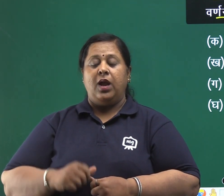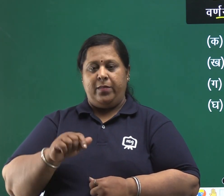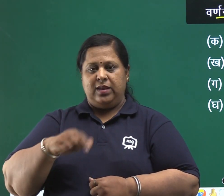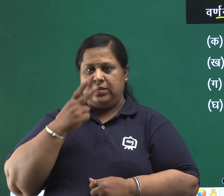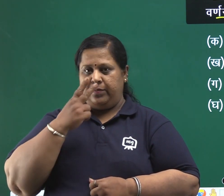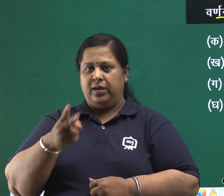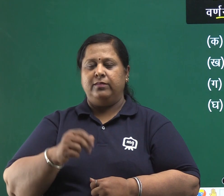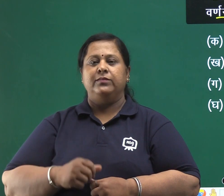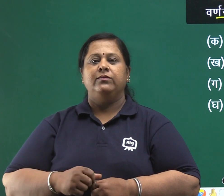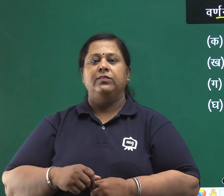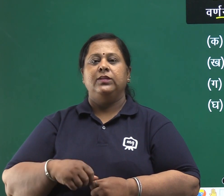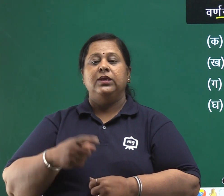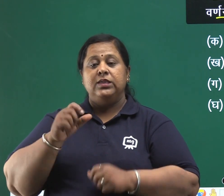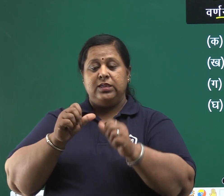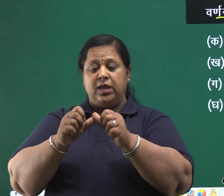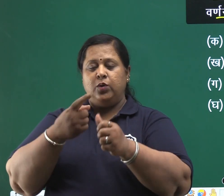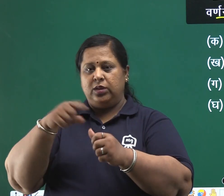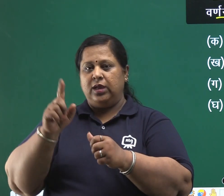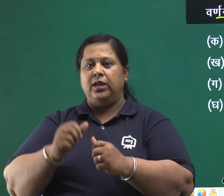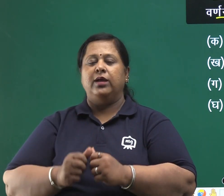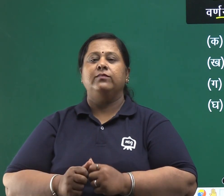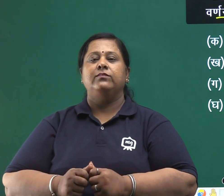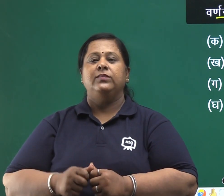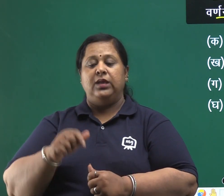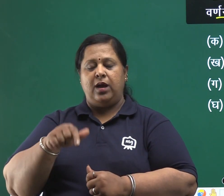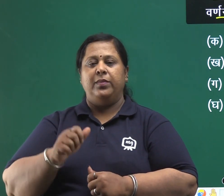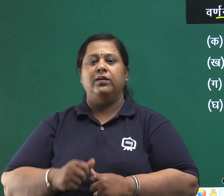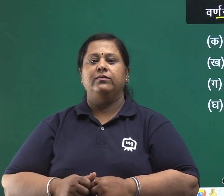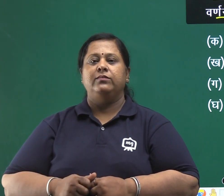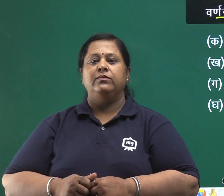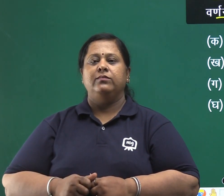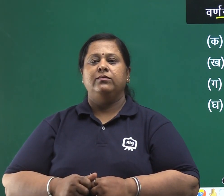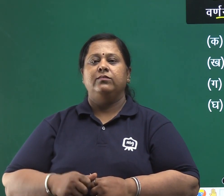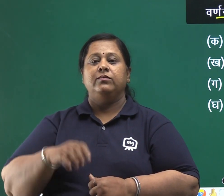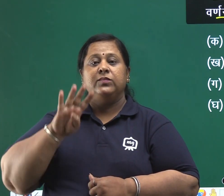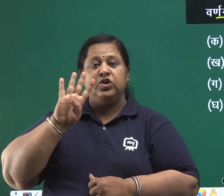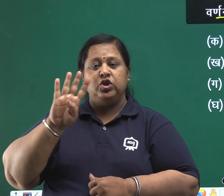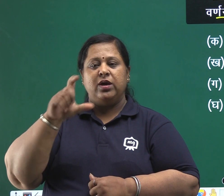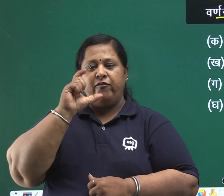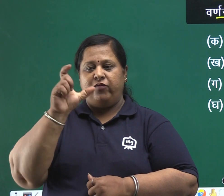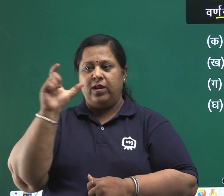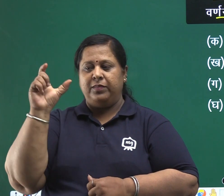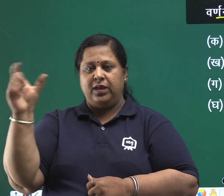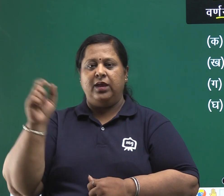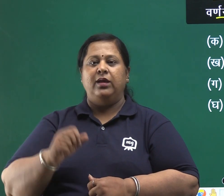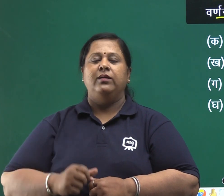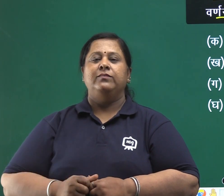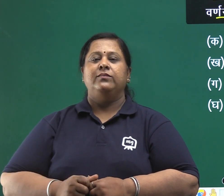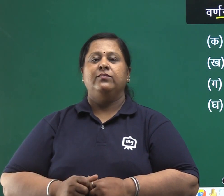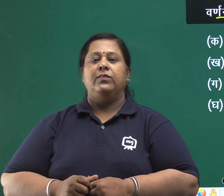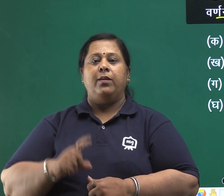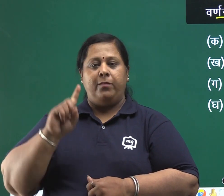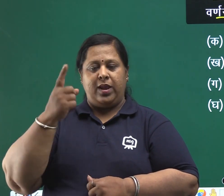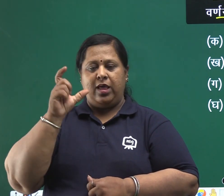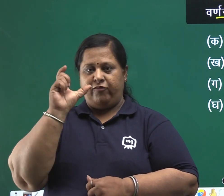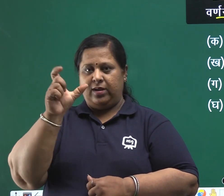सामने सही उत्तर के लिए यहाँ पर 4 विकल्प दिए गए हैं।